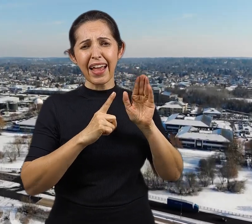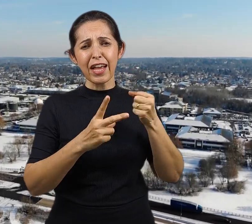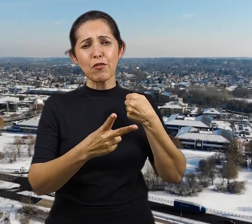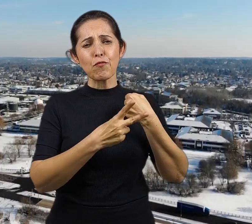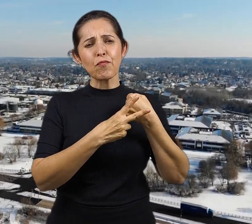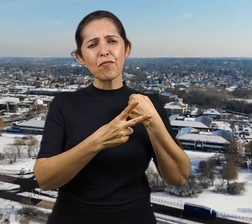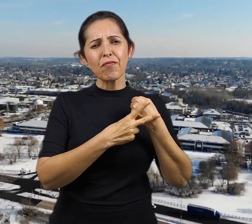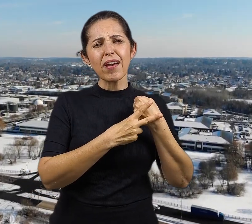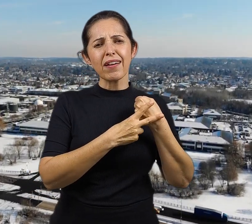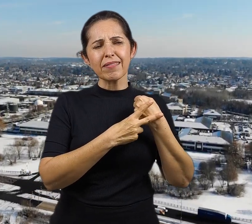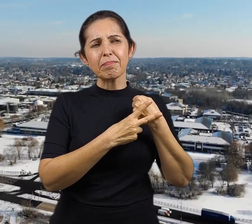pensar muito bem